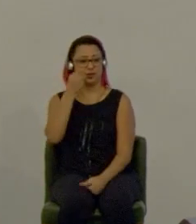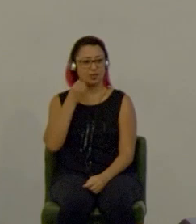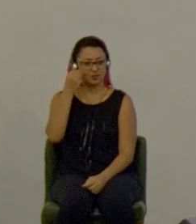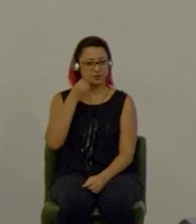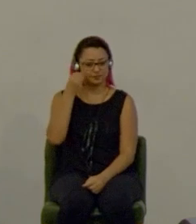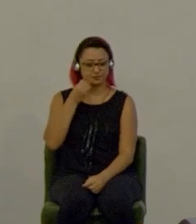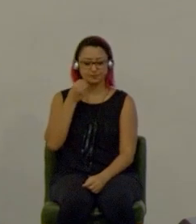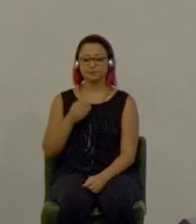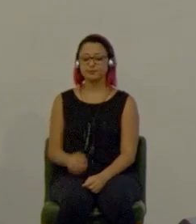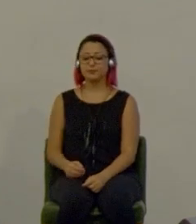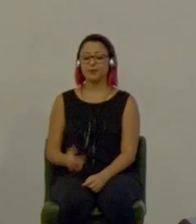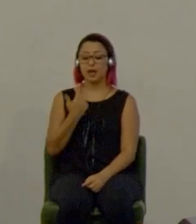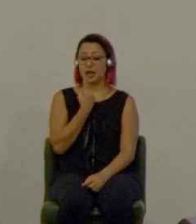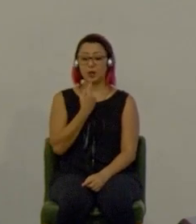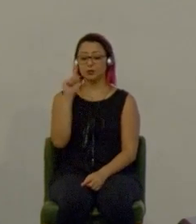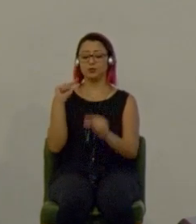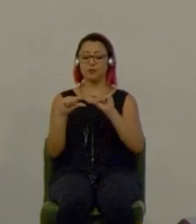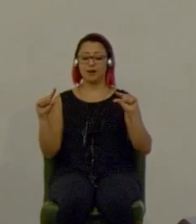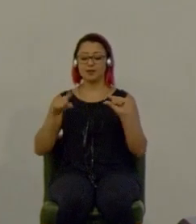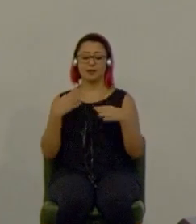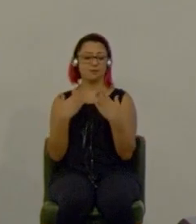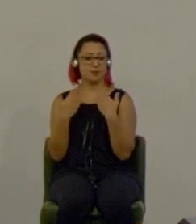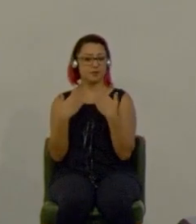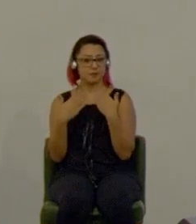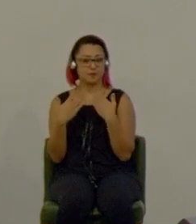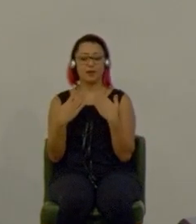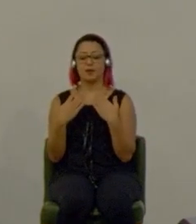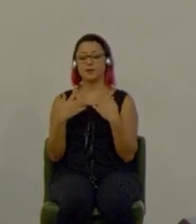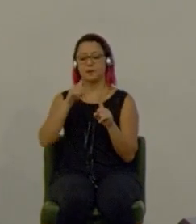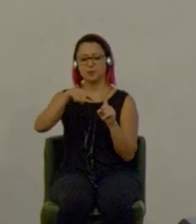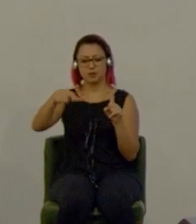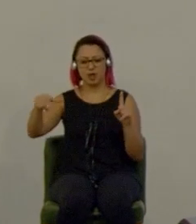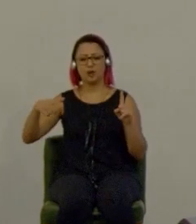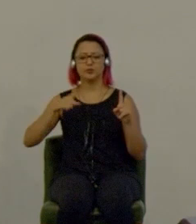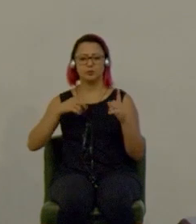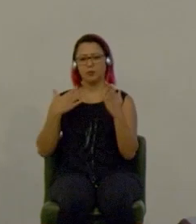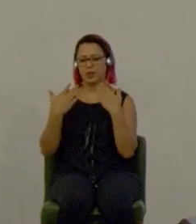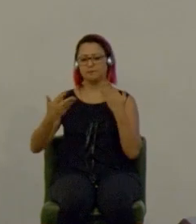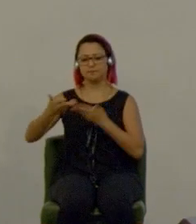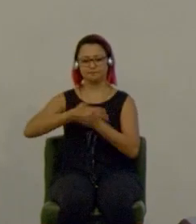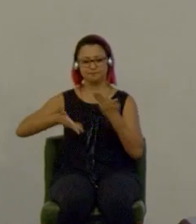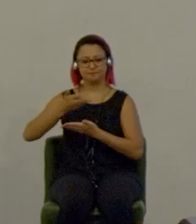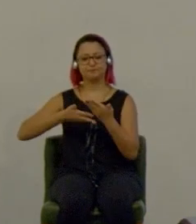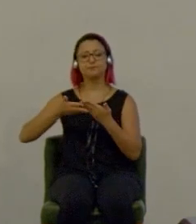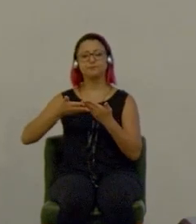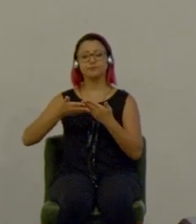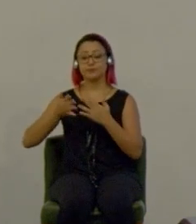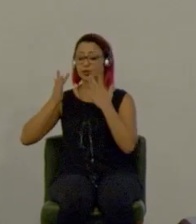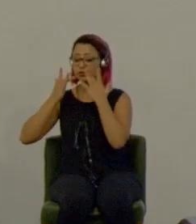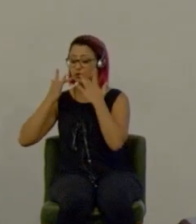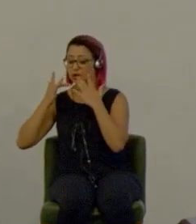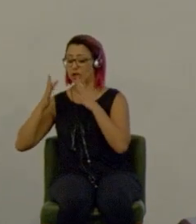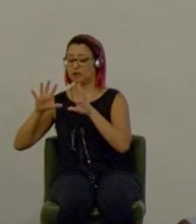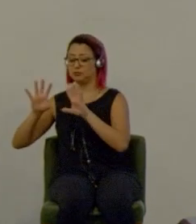entre plusieurs personnages qui sortent d'une pièce de théâtre. La dernière phrase de ce petit dialogue, de ce petit article, c'est « Gaïa